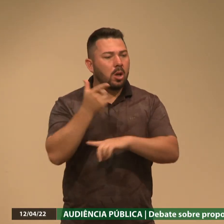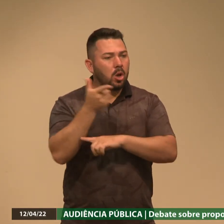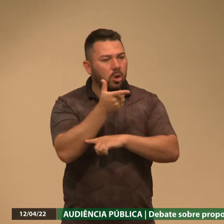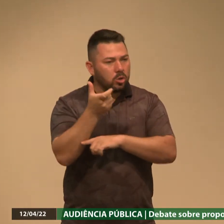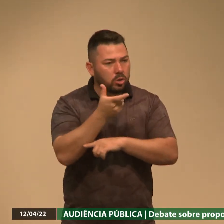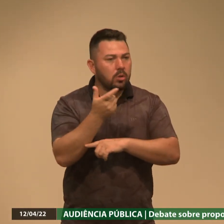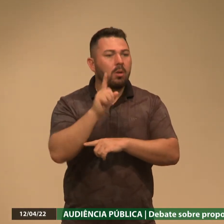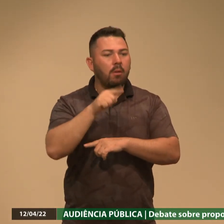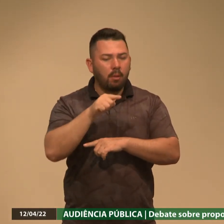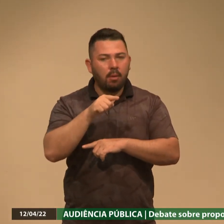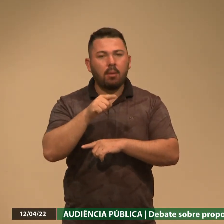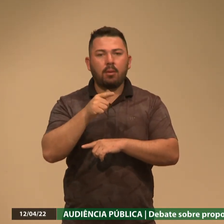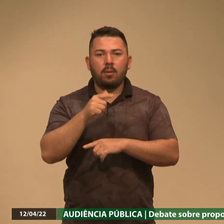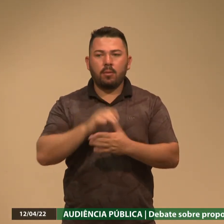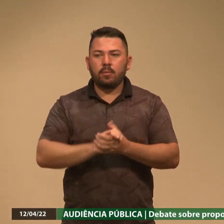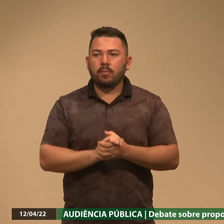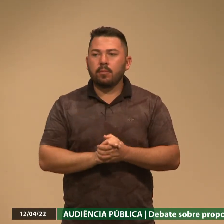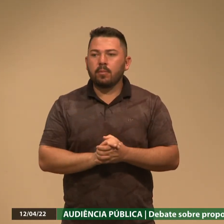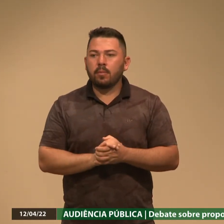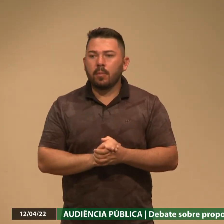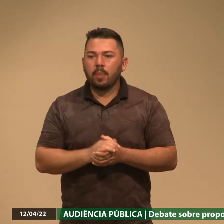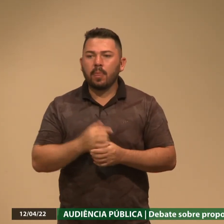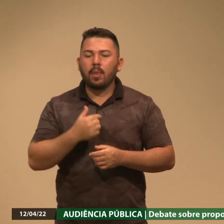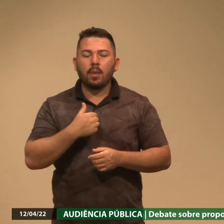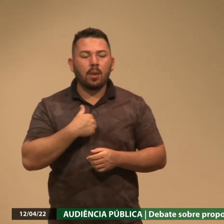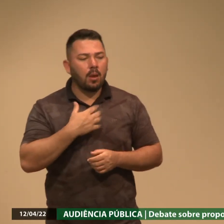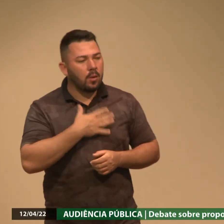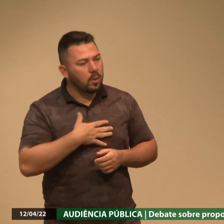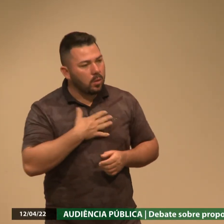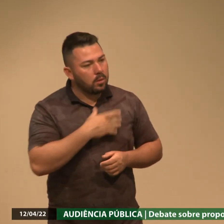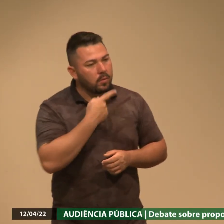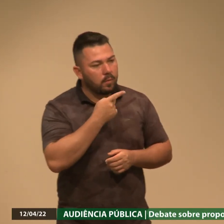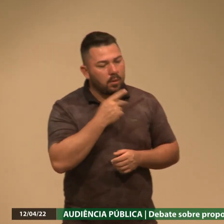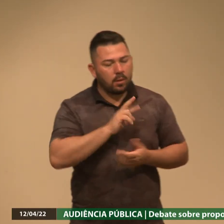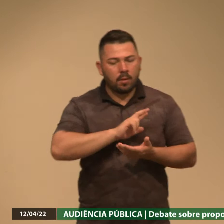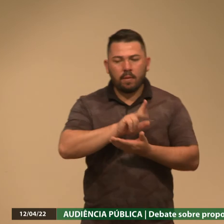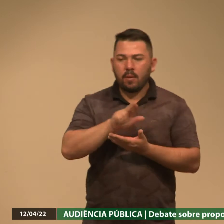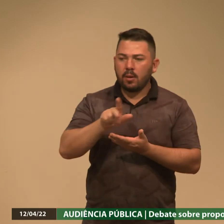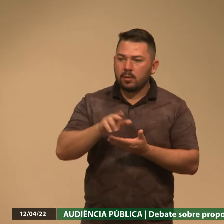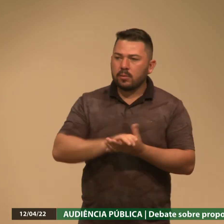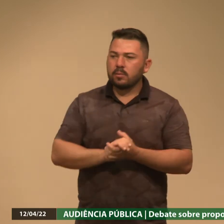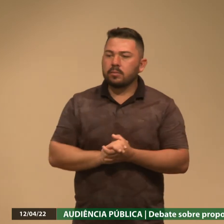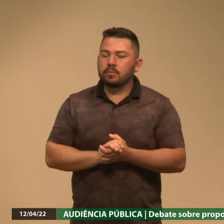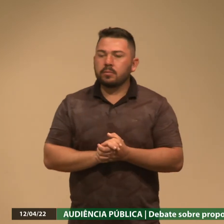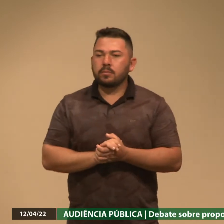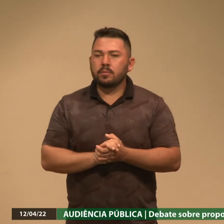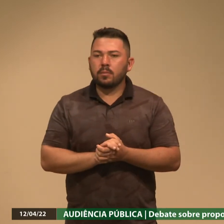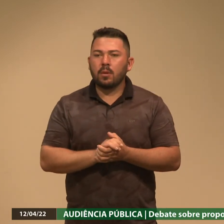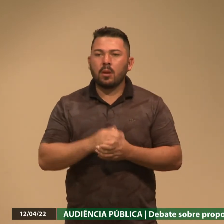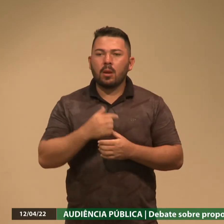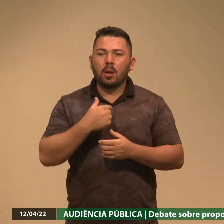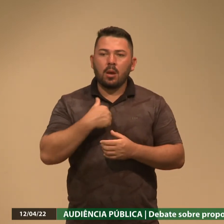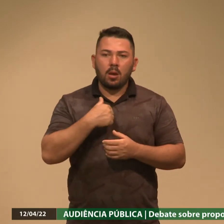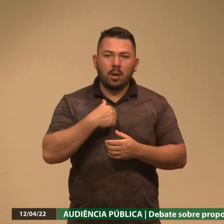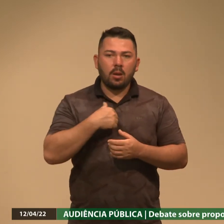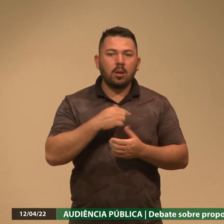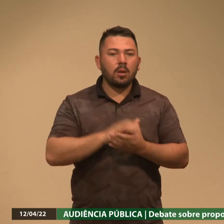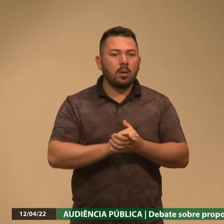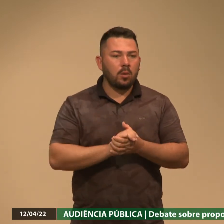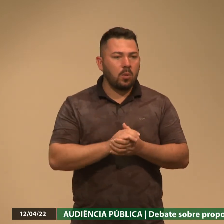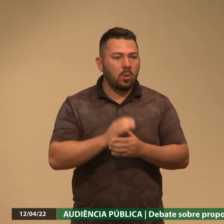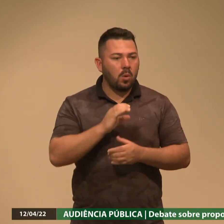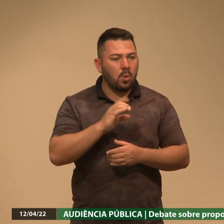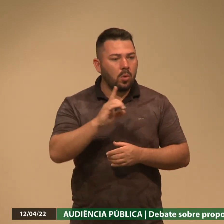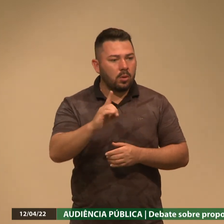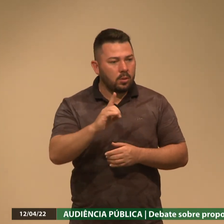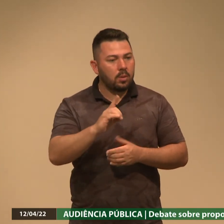delas e eu eu gosto sempre de falar por diversas vezes coordenei os jogos abertos de Santa